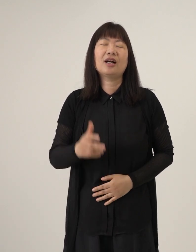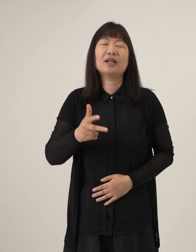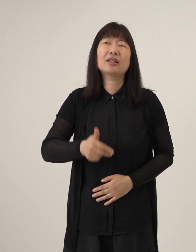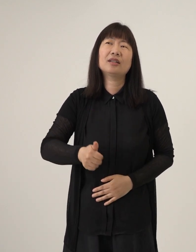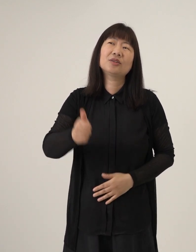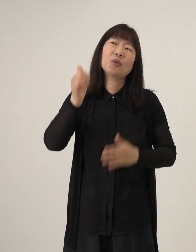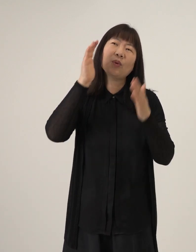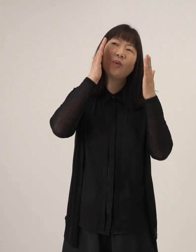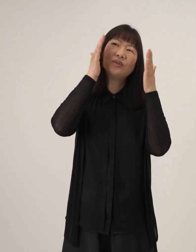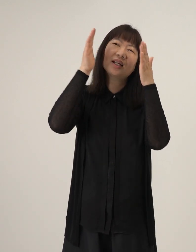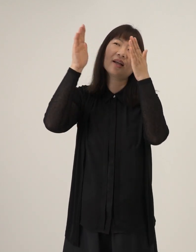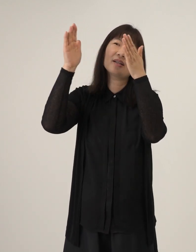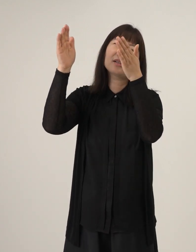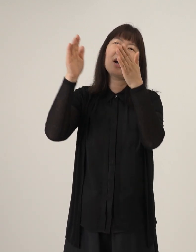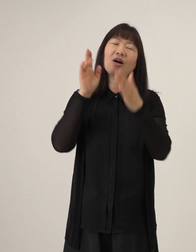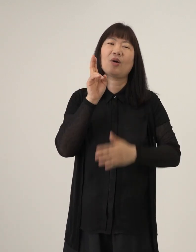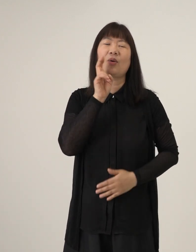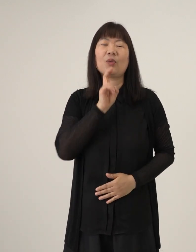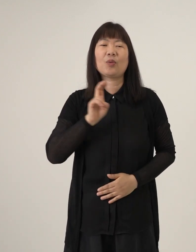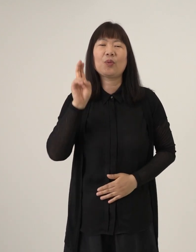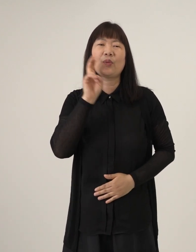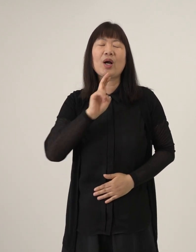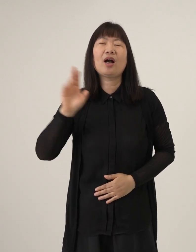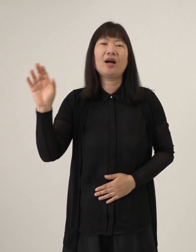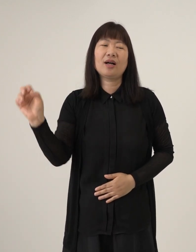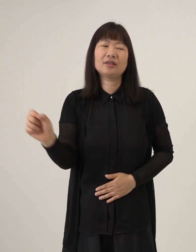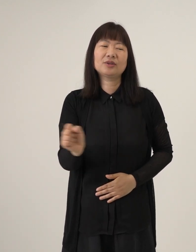주를 향한 노래로,